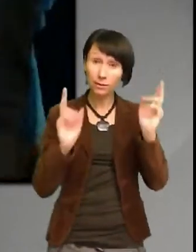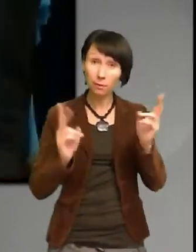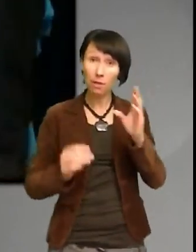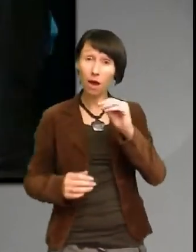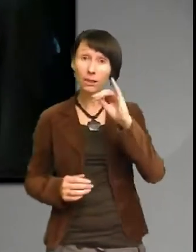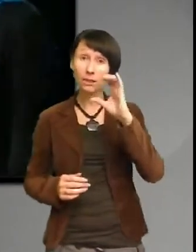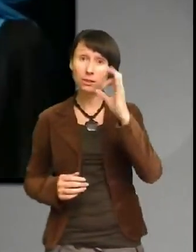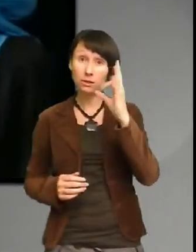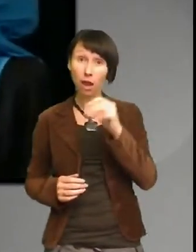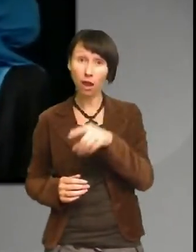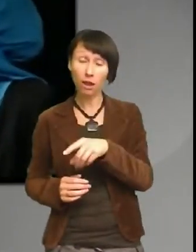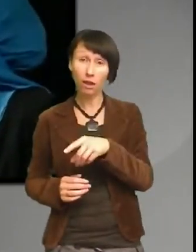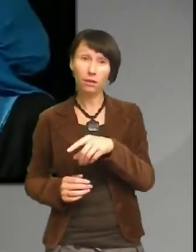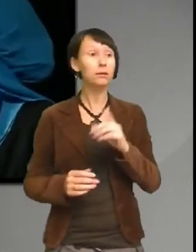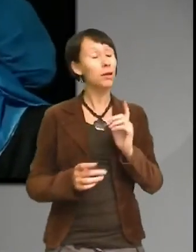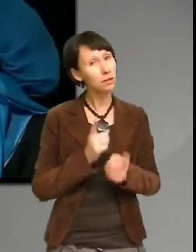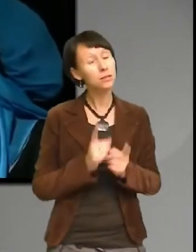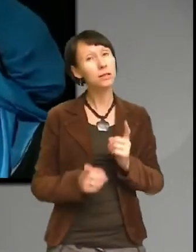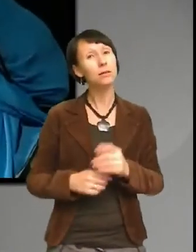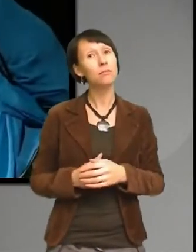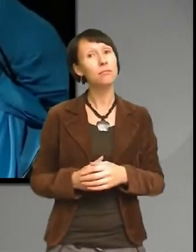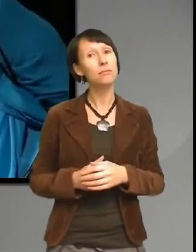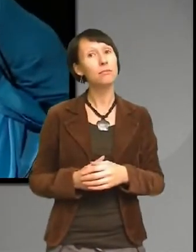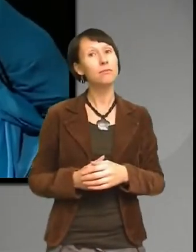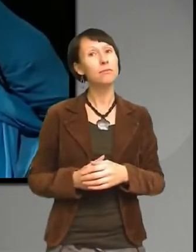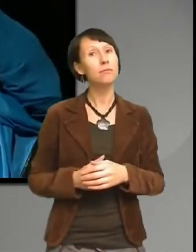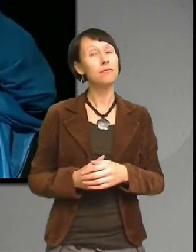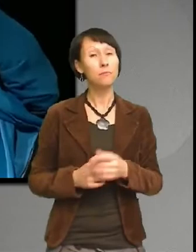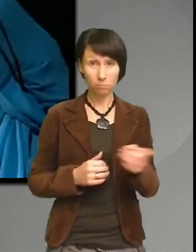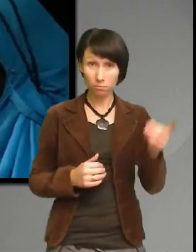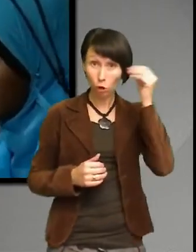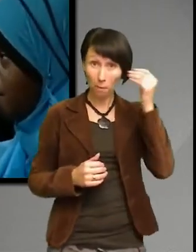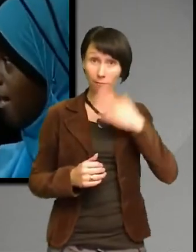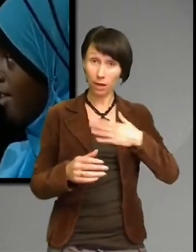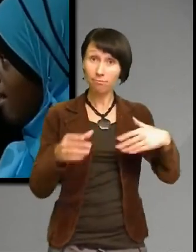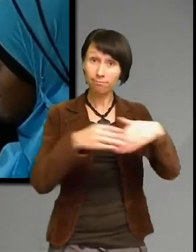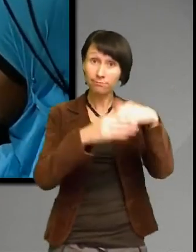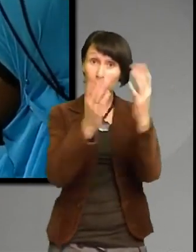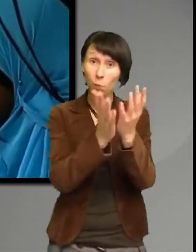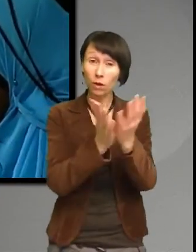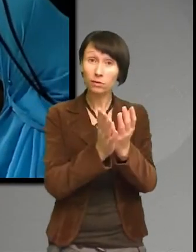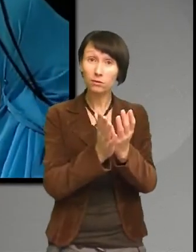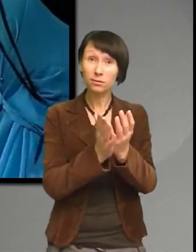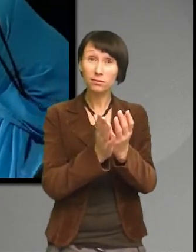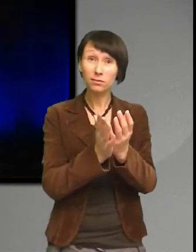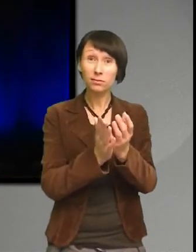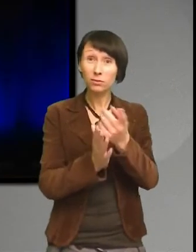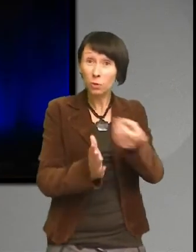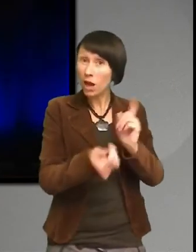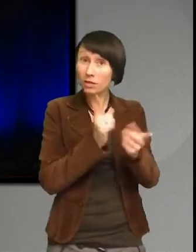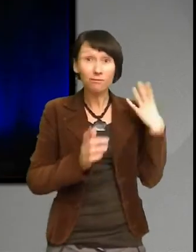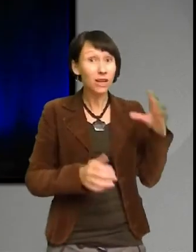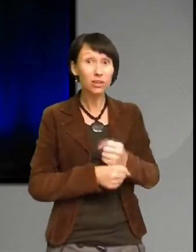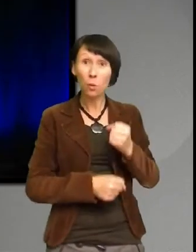Kanske drömmer de om att kunna gå i skolan och slippa arbeta. Kanske